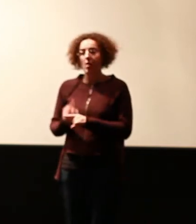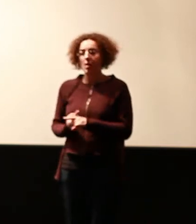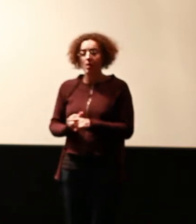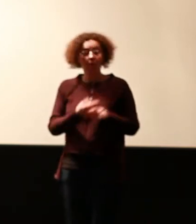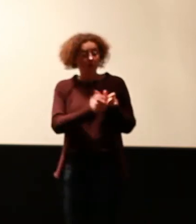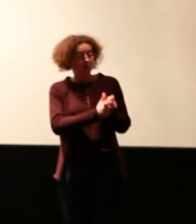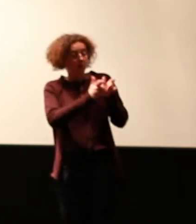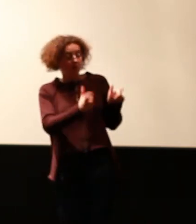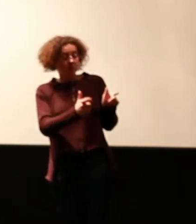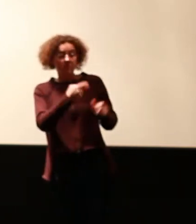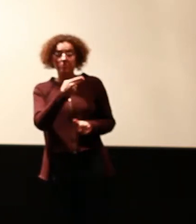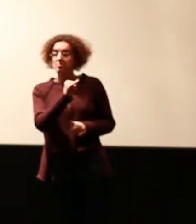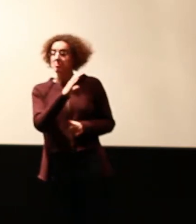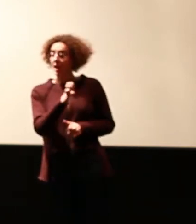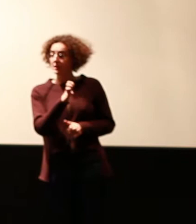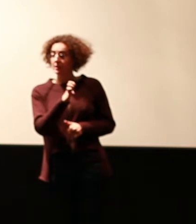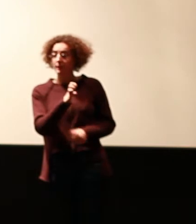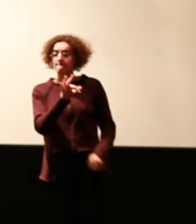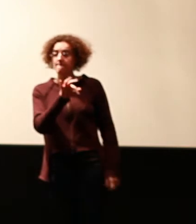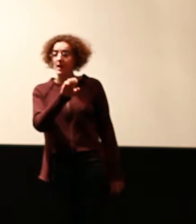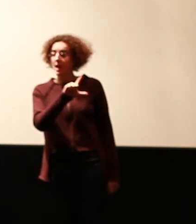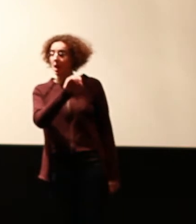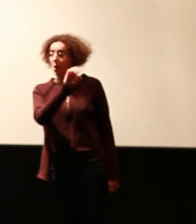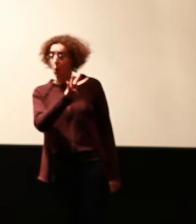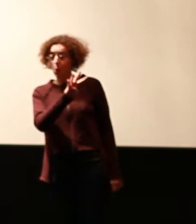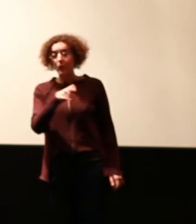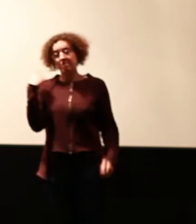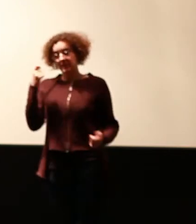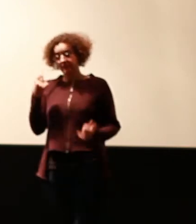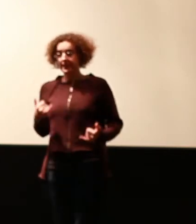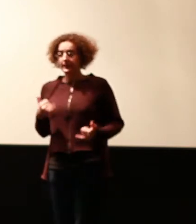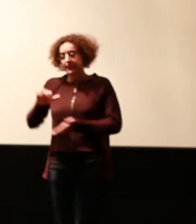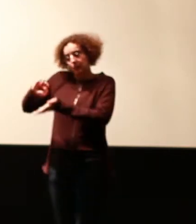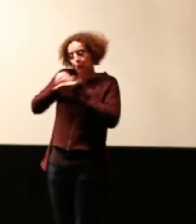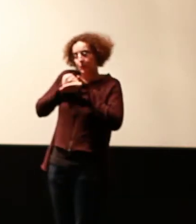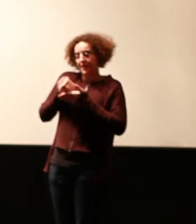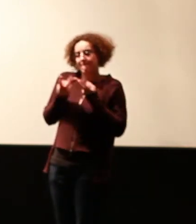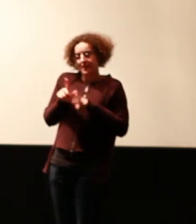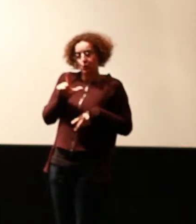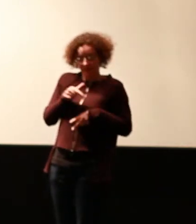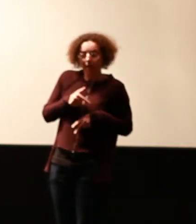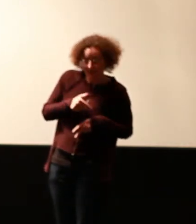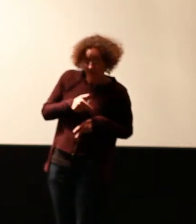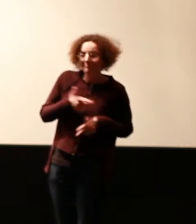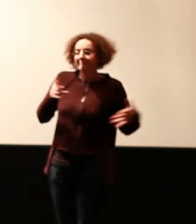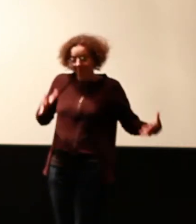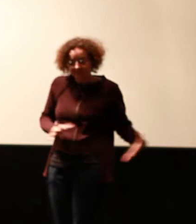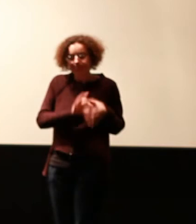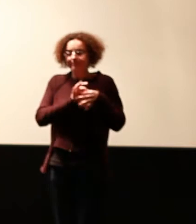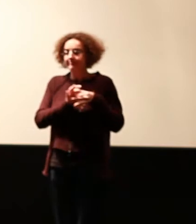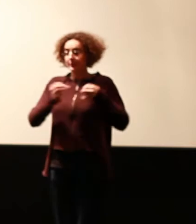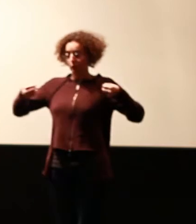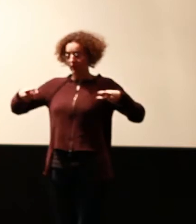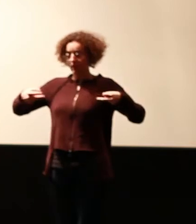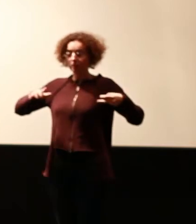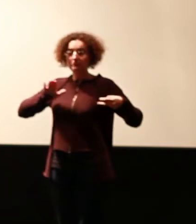Fellow et par le festival, avec le soutien également de la ville de Lille, et ben, le film sera présenté à la Cinémathèque française. Ce